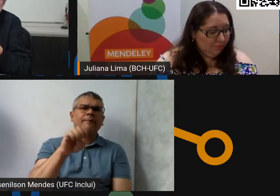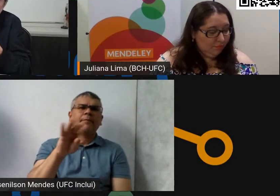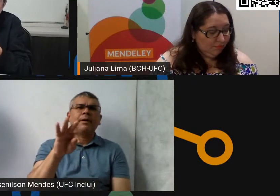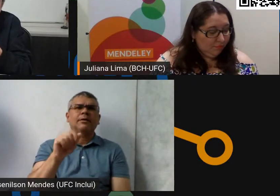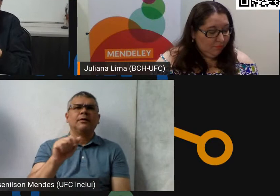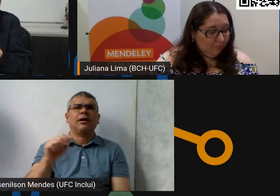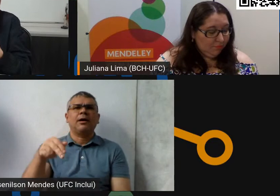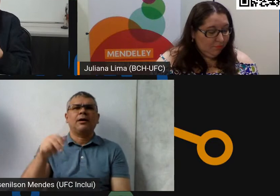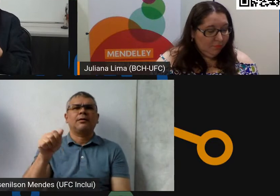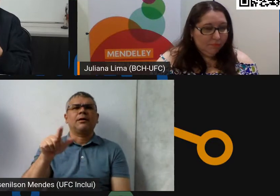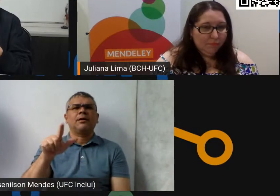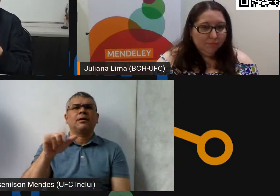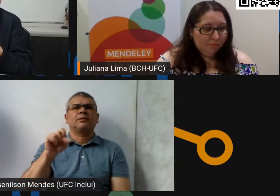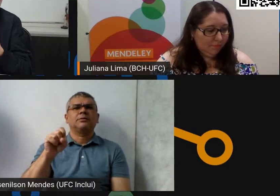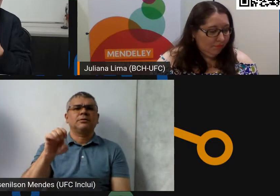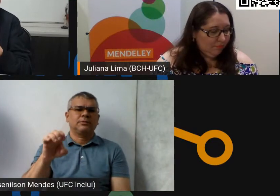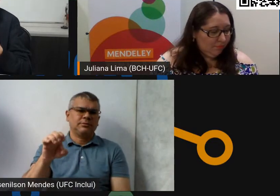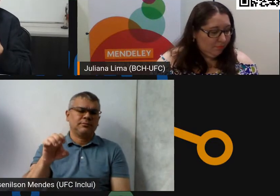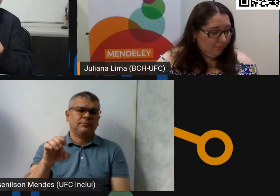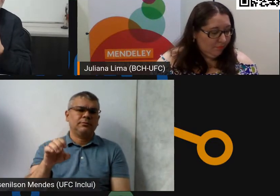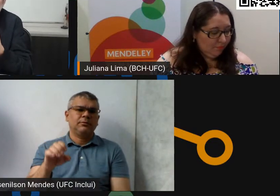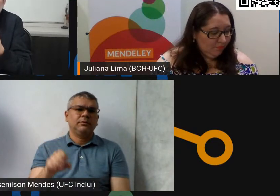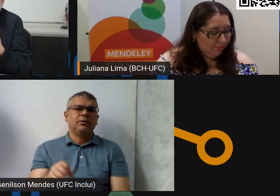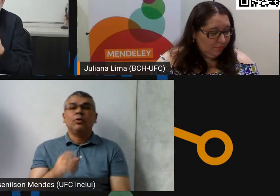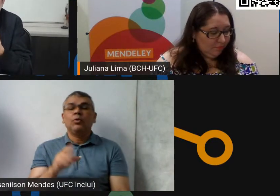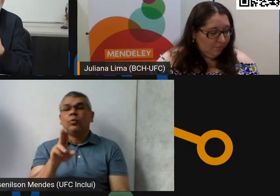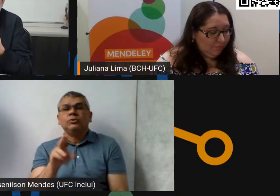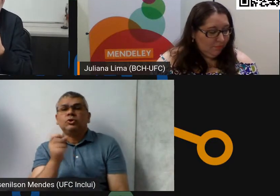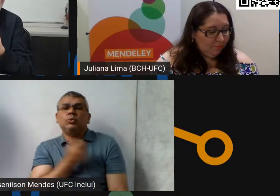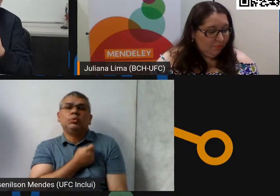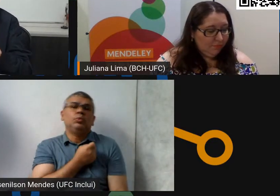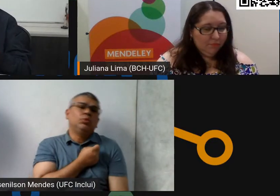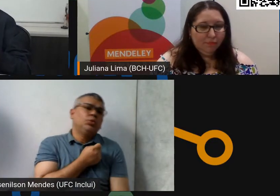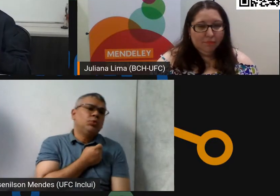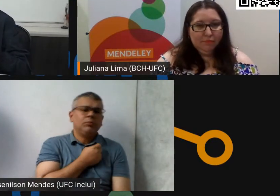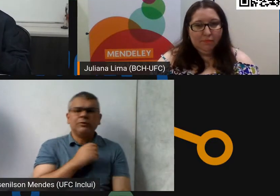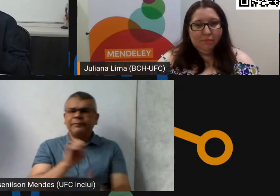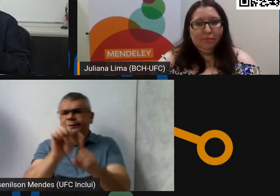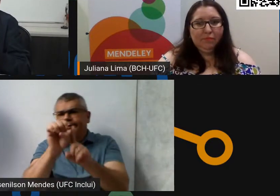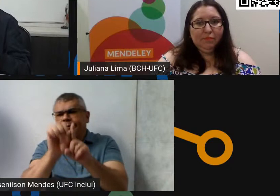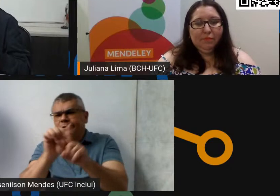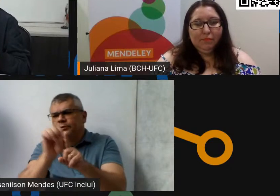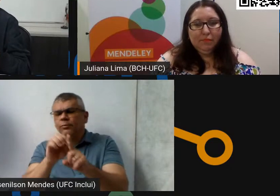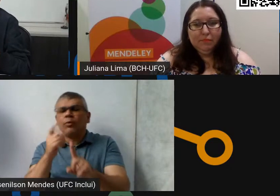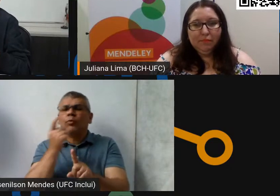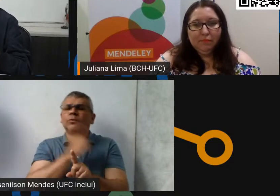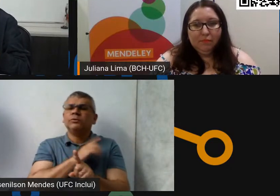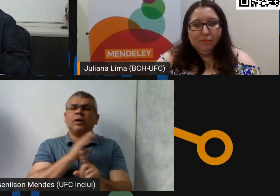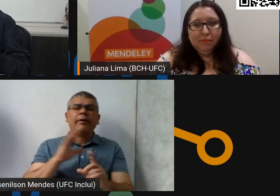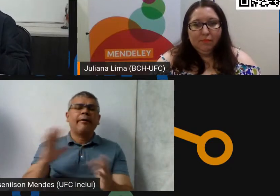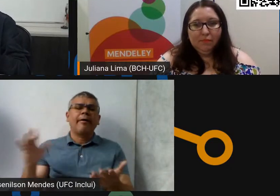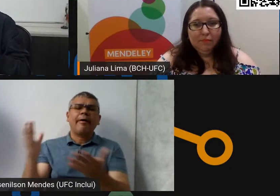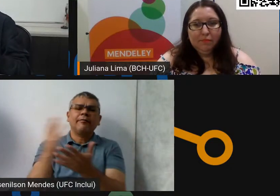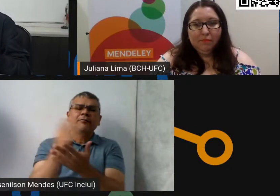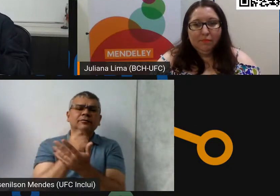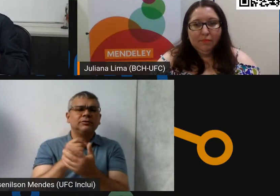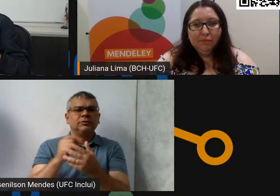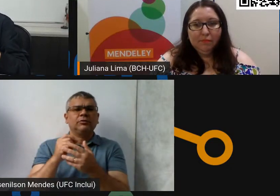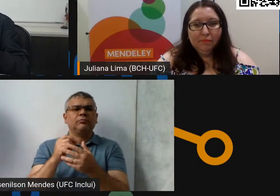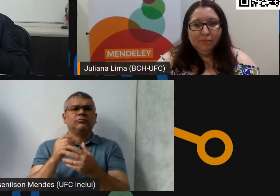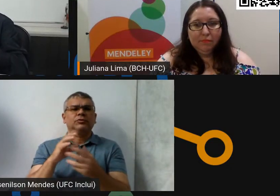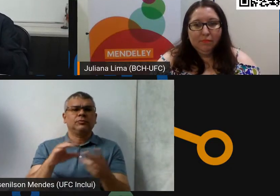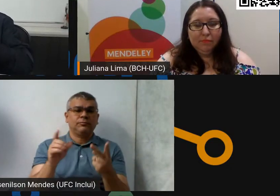e faz um procedimento estatístico para elaborar a conclusão final. E a outra é a mais comum. É a sistemática,